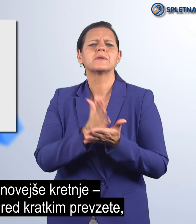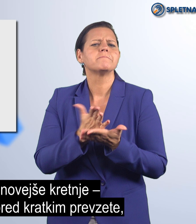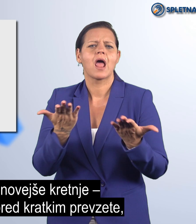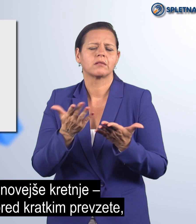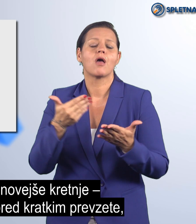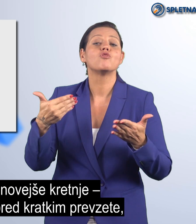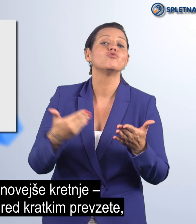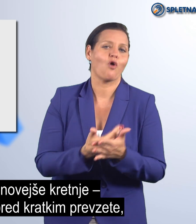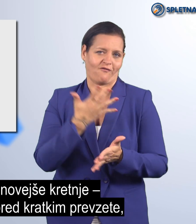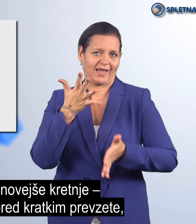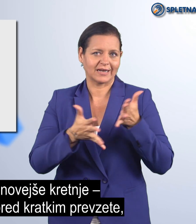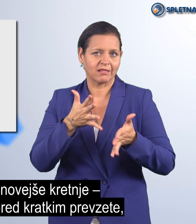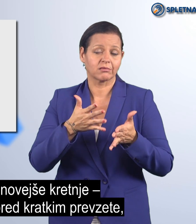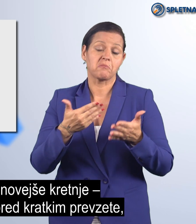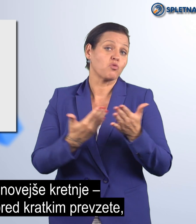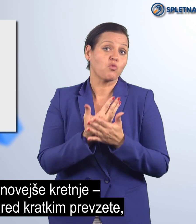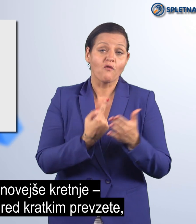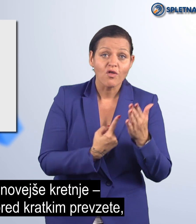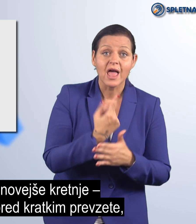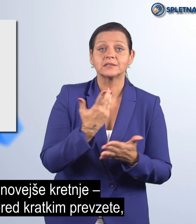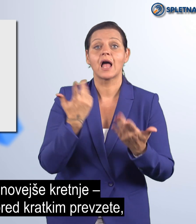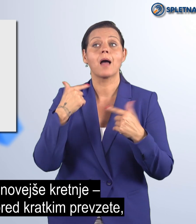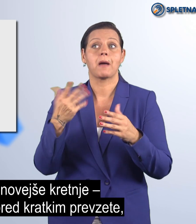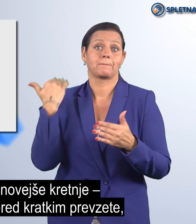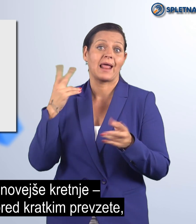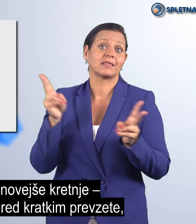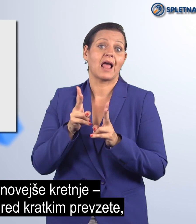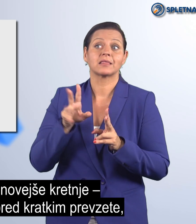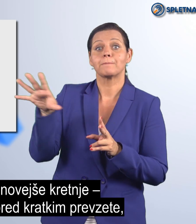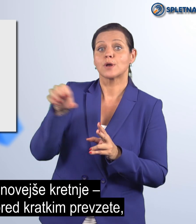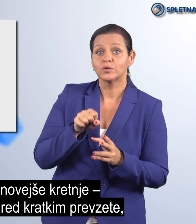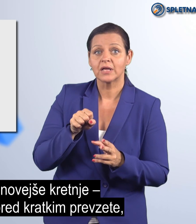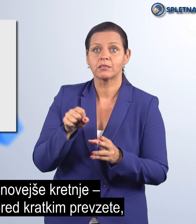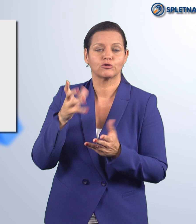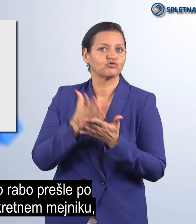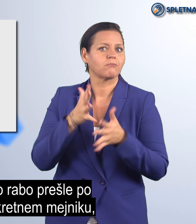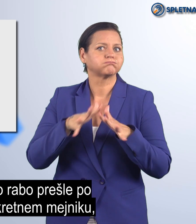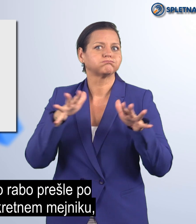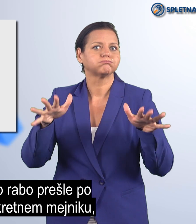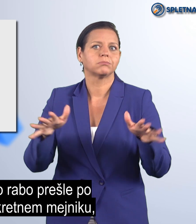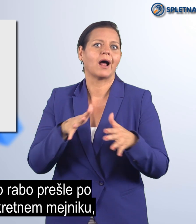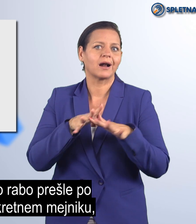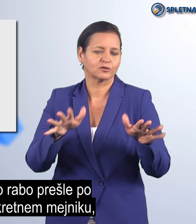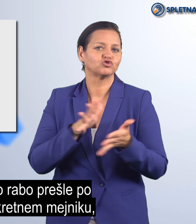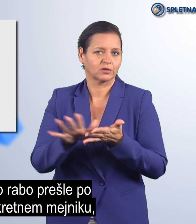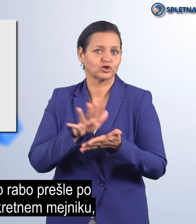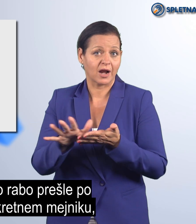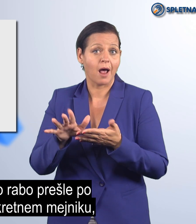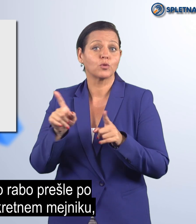2023. Primerne so novejše kretnje, novonastale ali pred kratkim prevzete, ki so v širšo rabo prešle